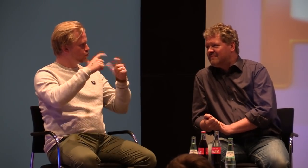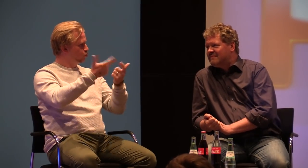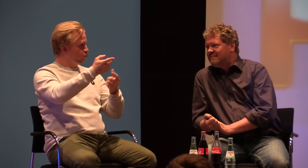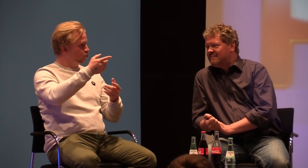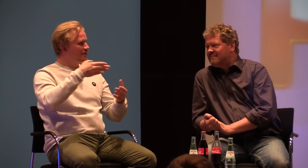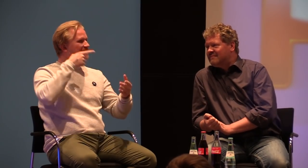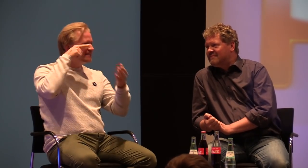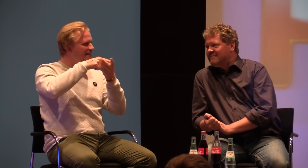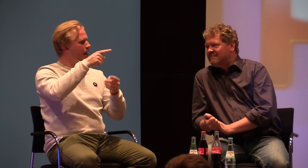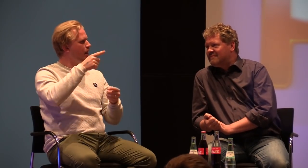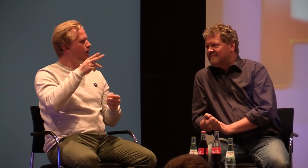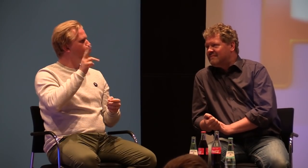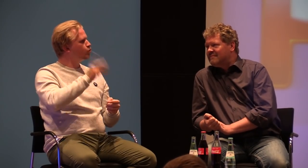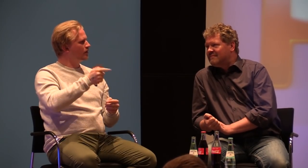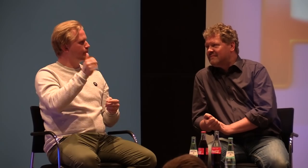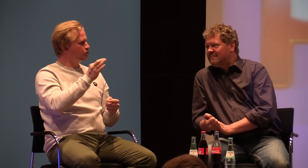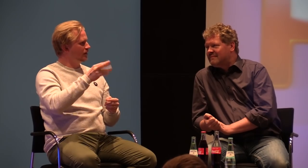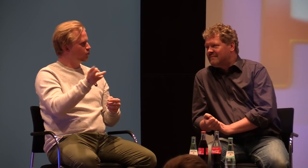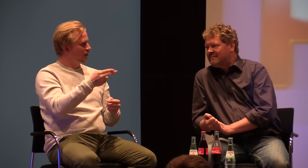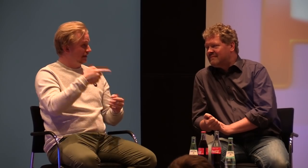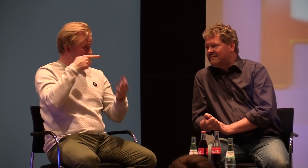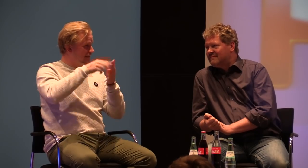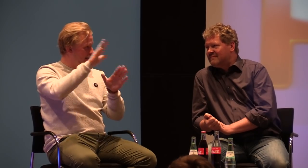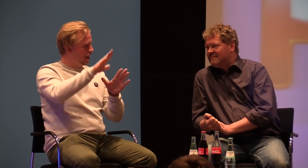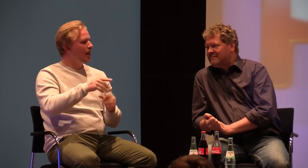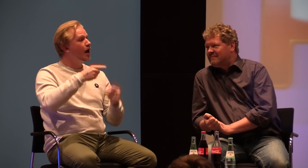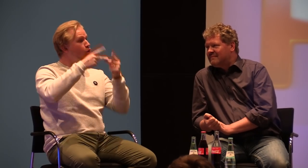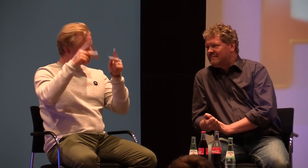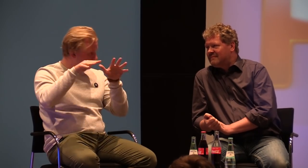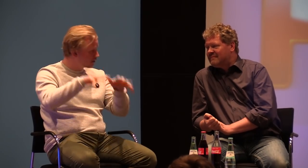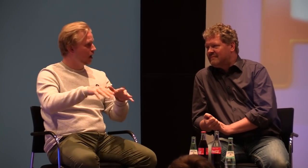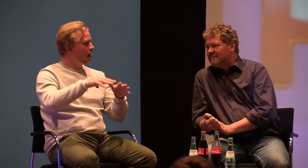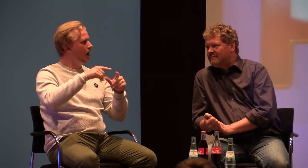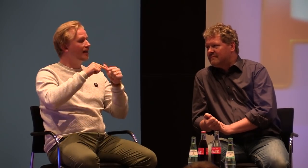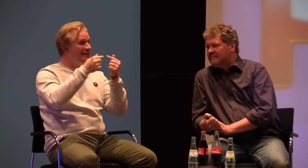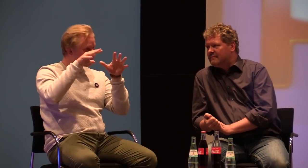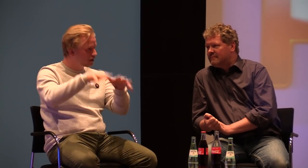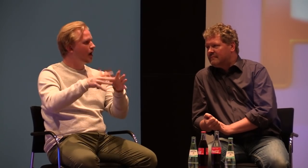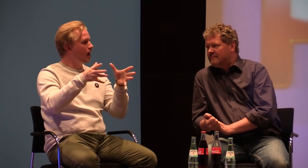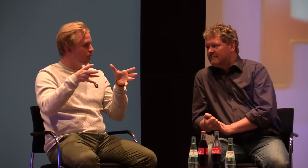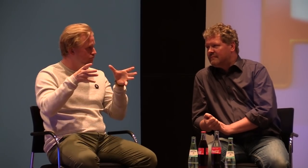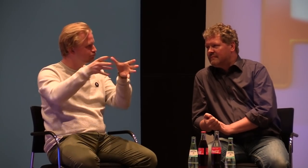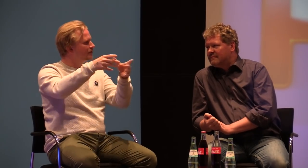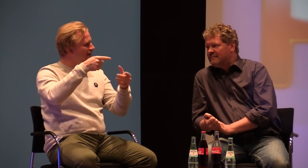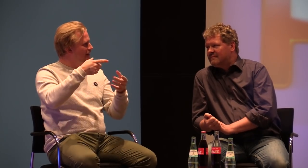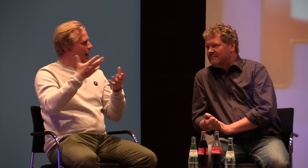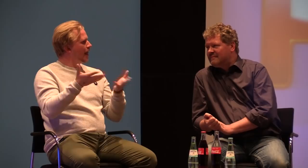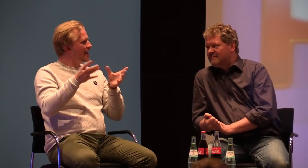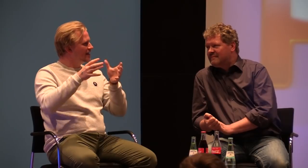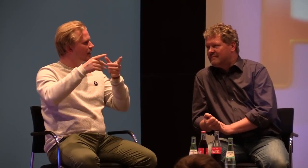zu engagieren. Da gibt es dann auch diese andere Gruppierung, WWU, wir brauchen Untertitel, da ist mir das zum Beispiel ganz klar, das Konzept, wofür